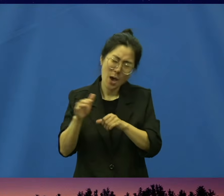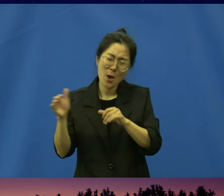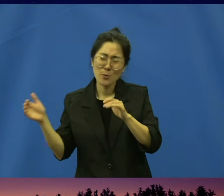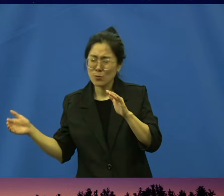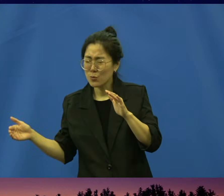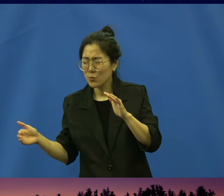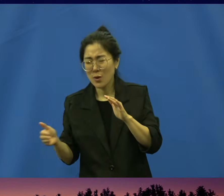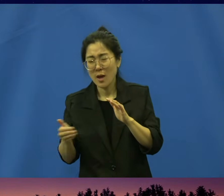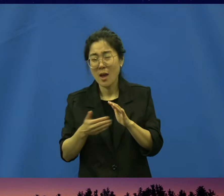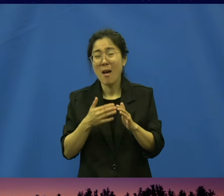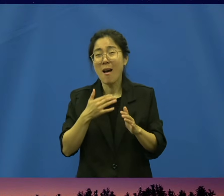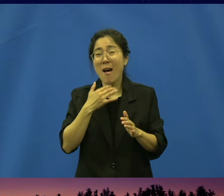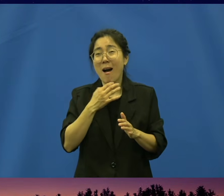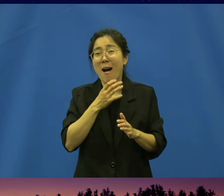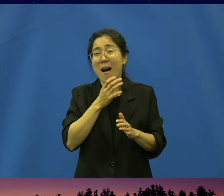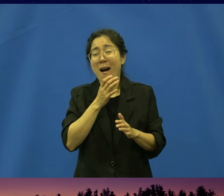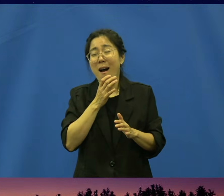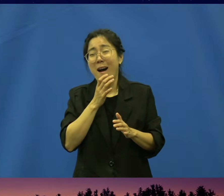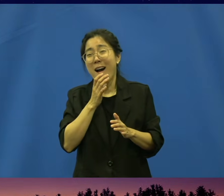여객선이었습니다.